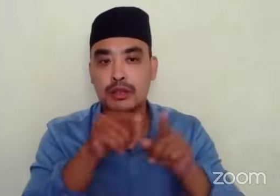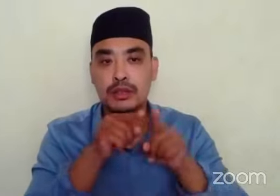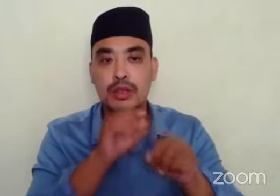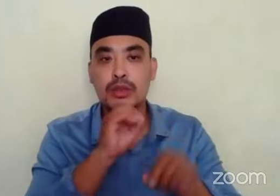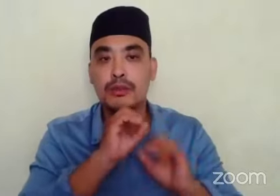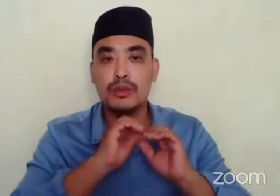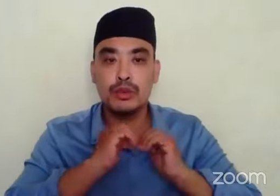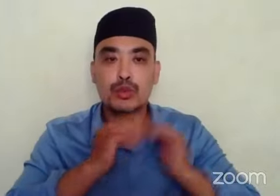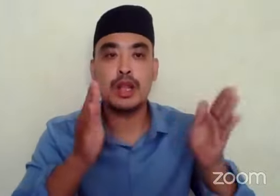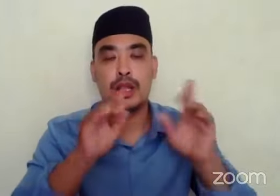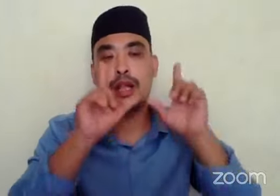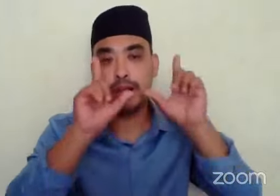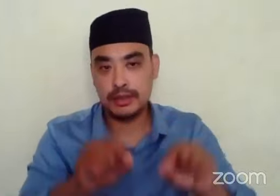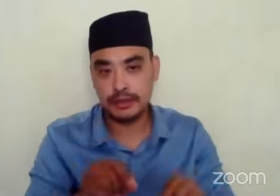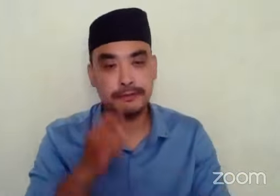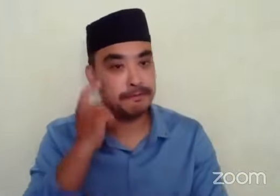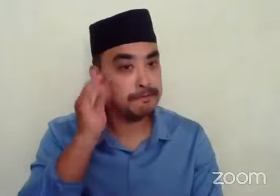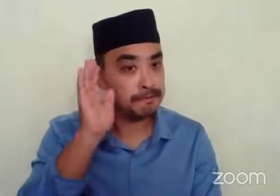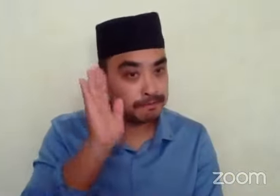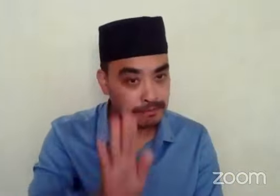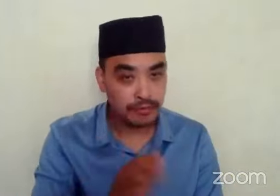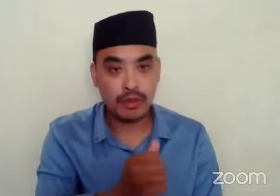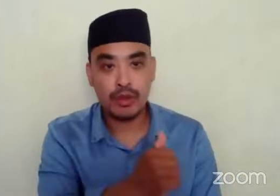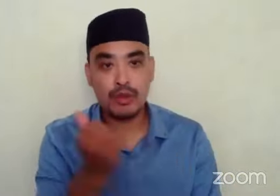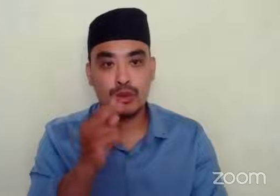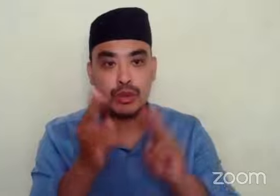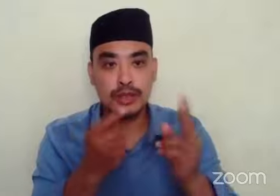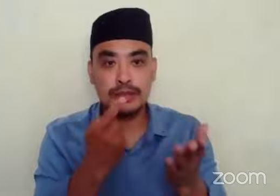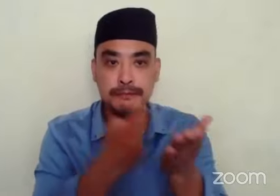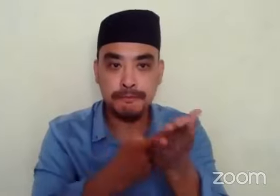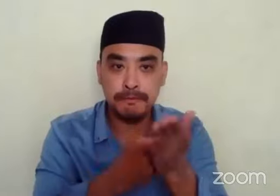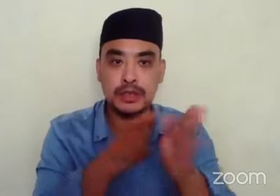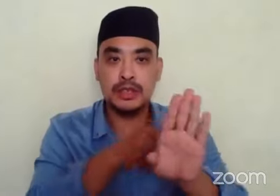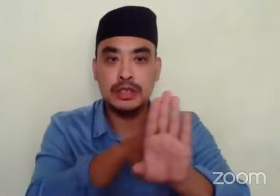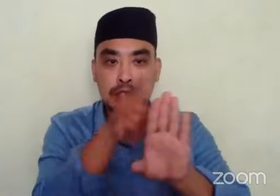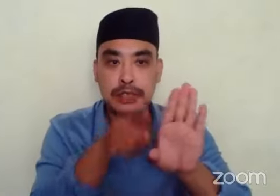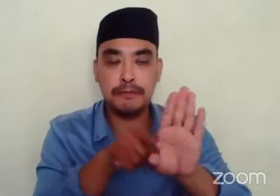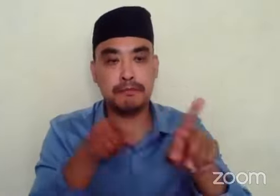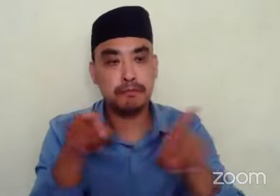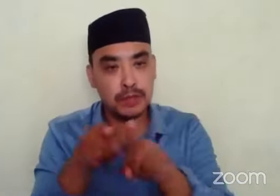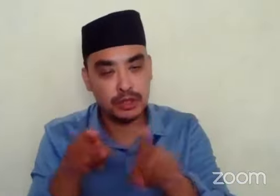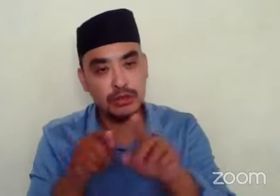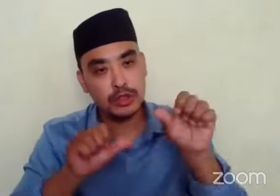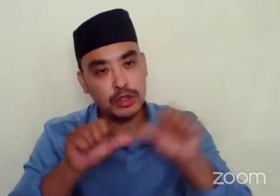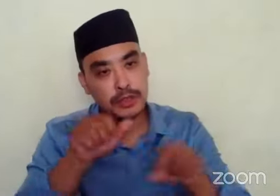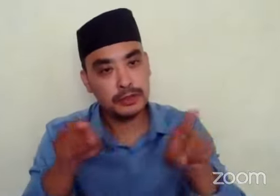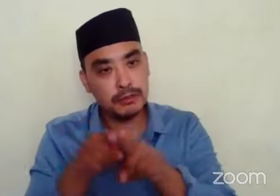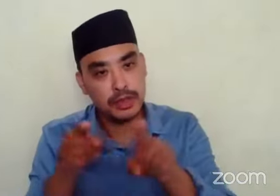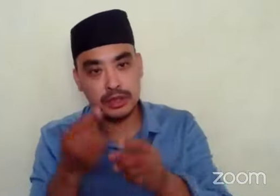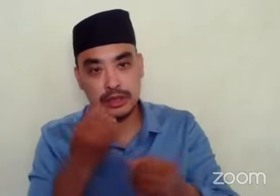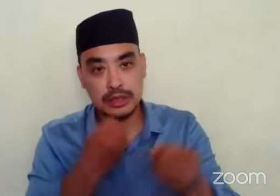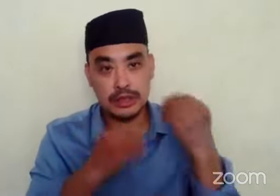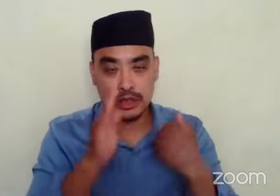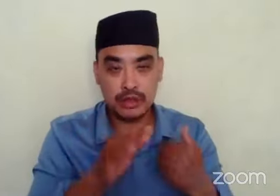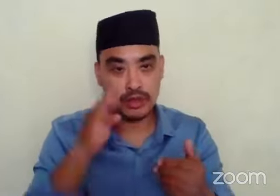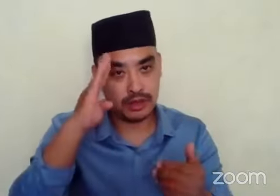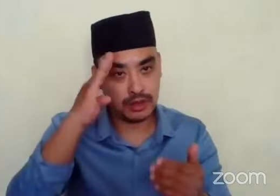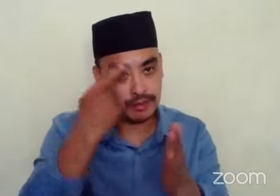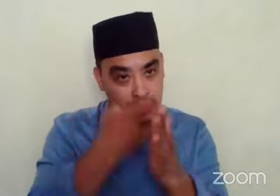गर्नुपर्छ भन्ने लाग्छ। र अर्को कुरा चाहिँ हामीलाई नीति नियमहरूले जति पनि दिएका कुराहरू छन् ती नीति नियम संविधानले